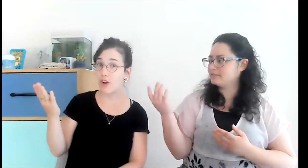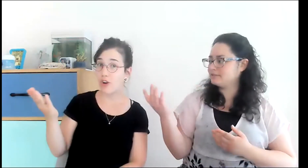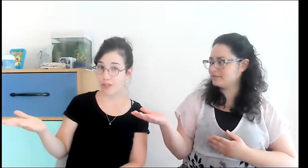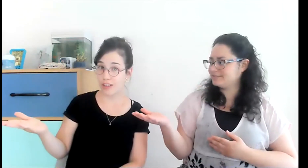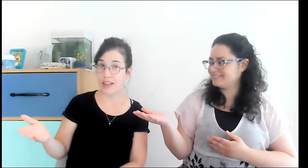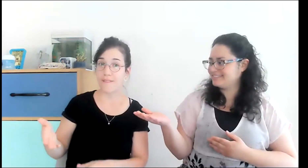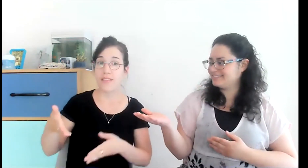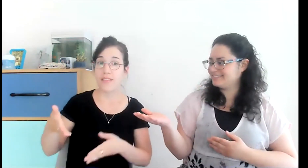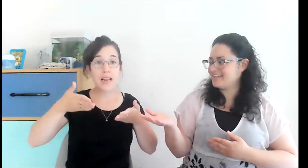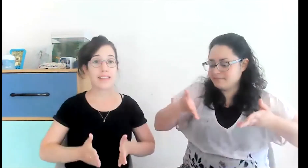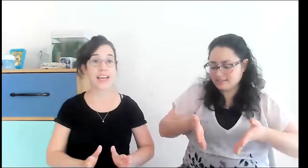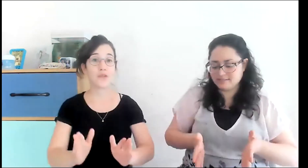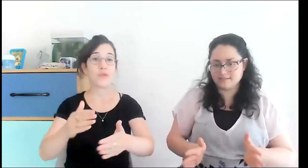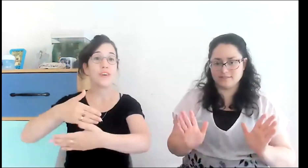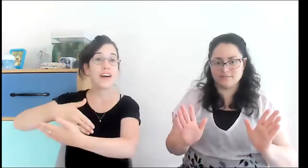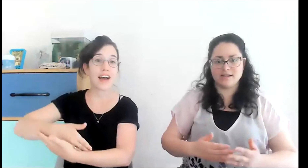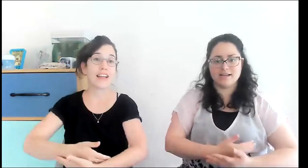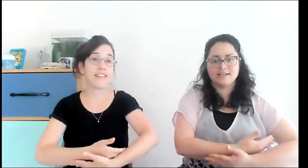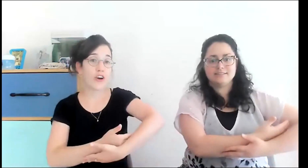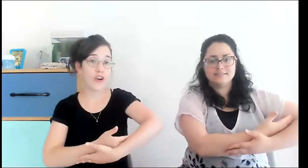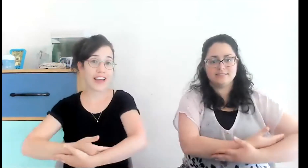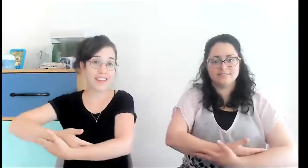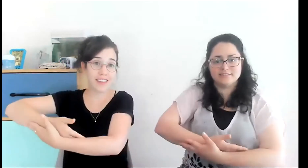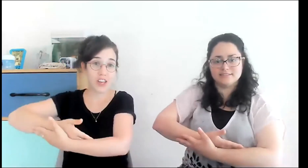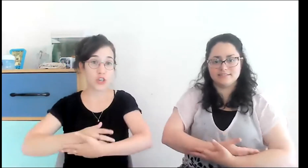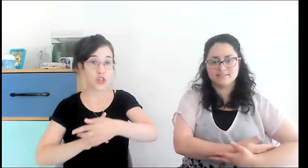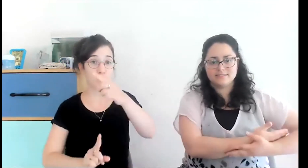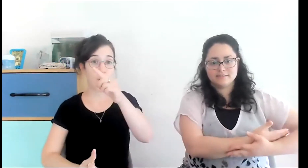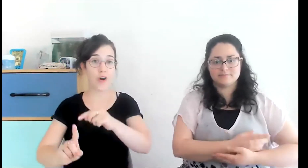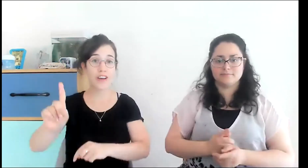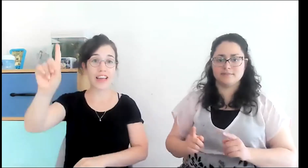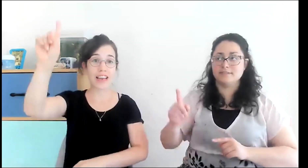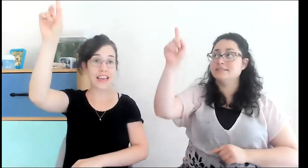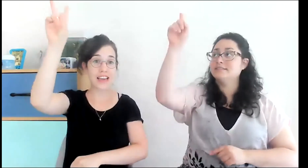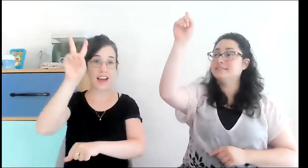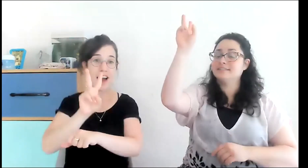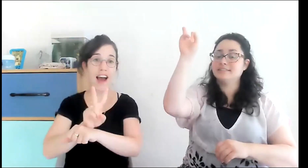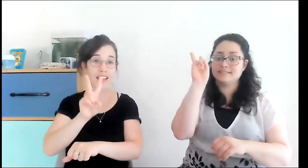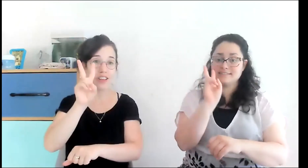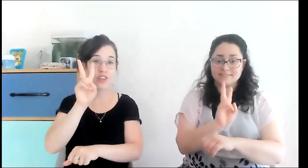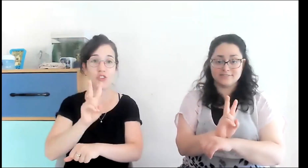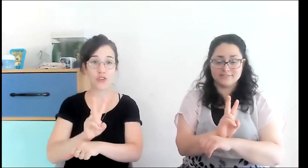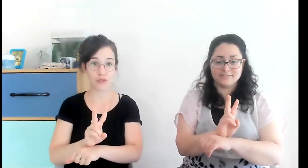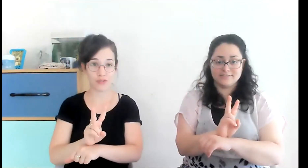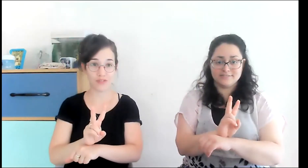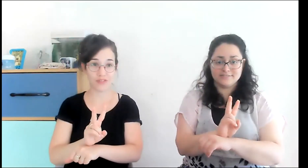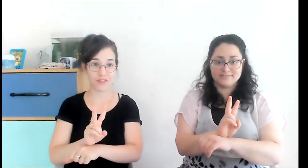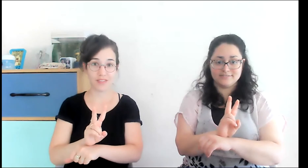והמתוק. על ביתנו התינוקת, שמור אלי הטוב.